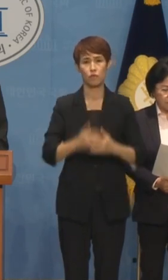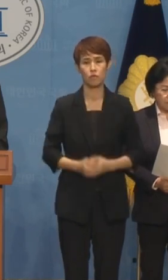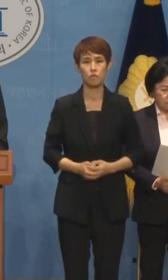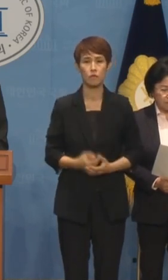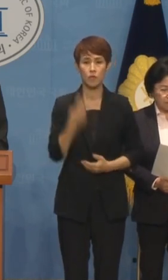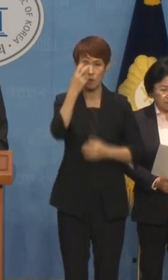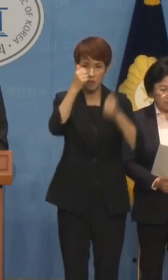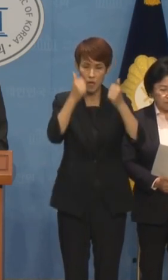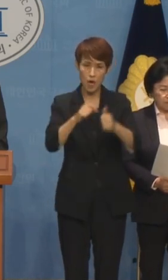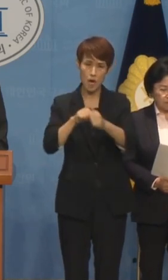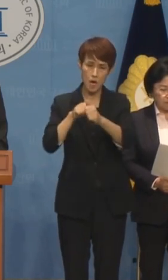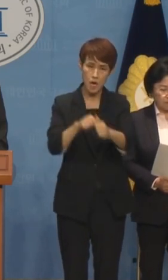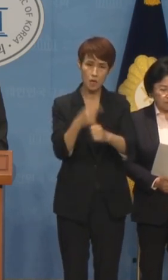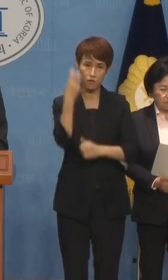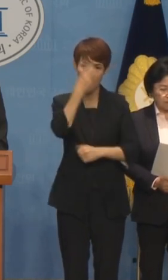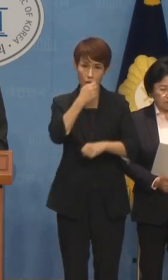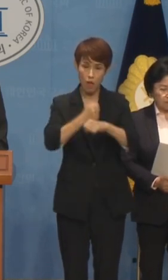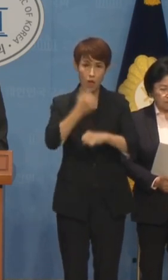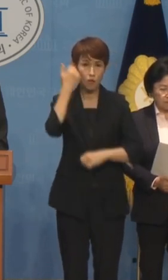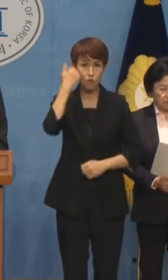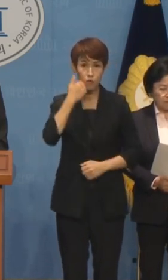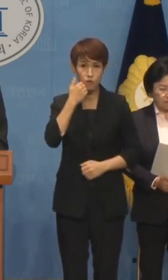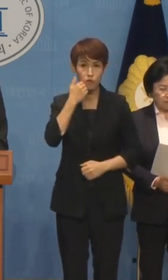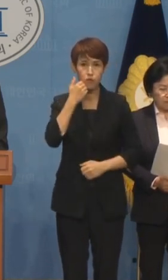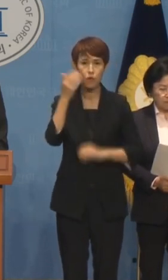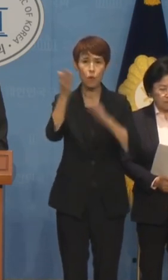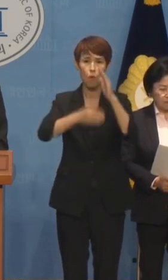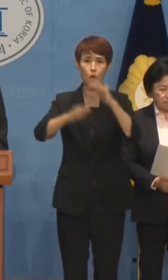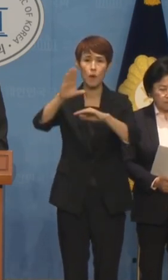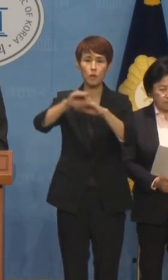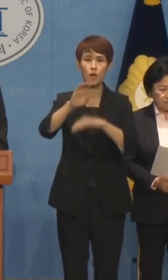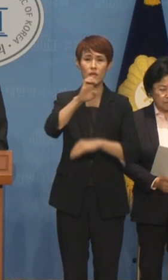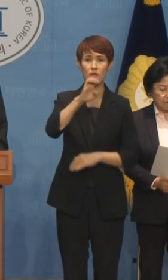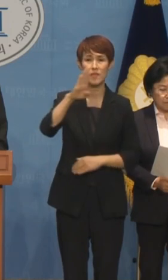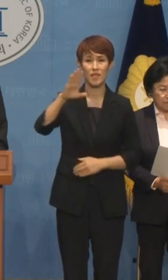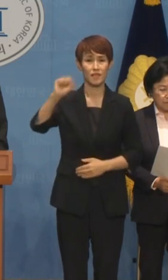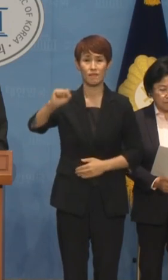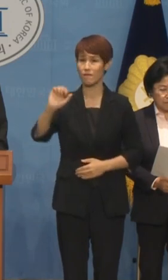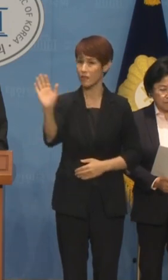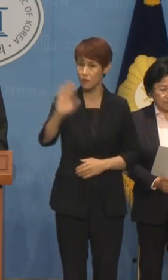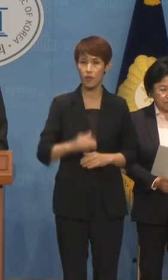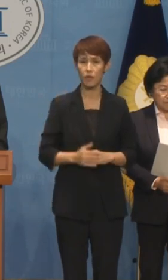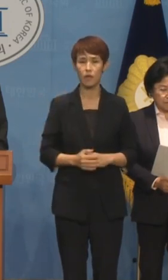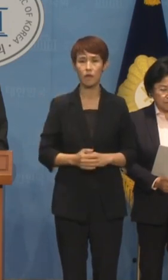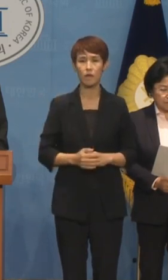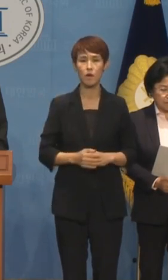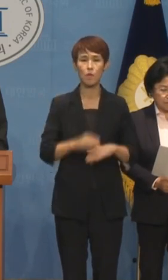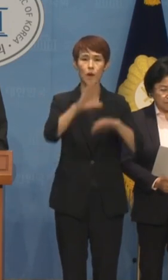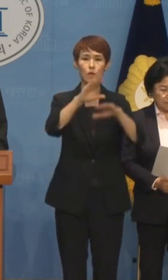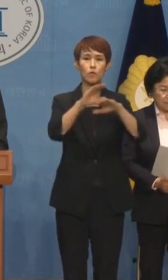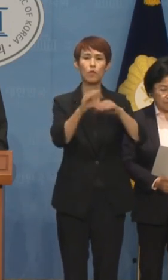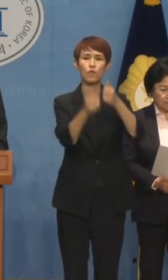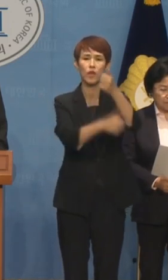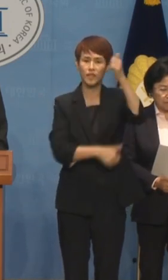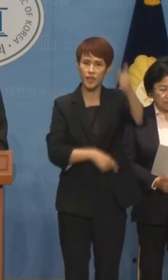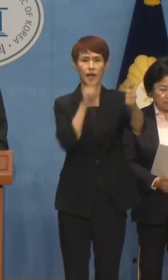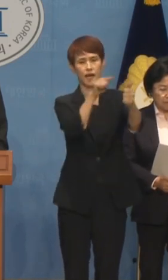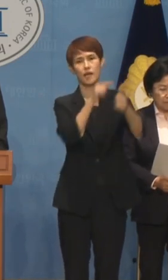검경의 강제 수사를 받아야 할 대상은 공영방송 EBS가 아니라 류일임